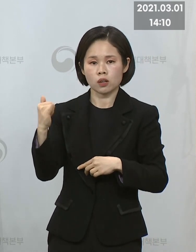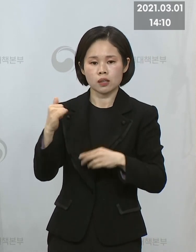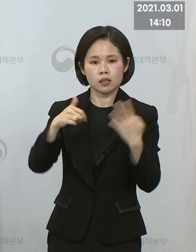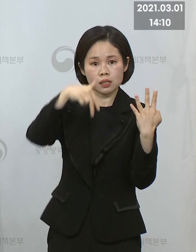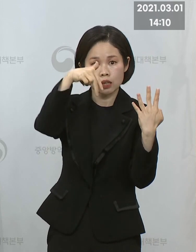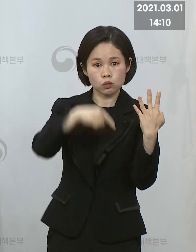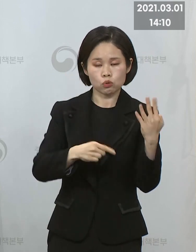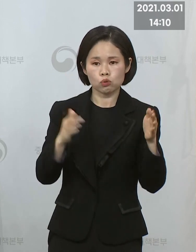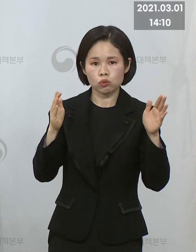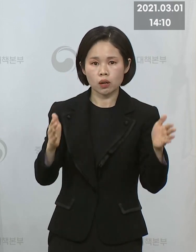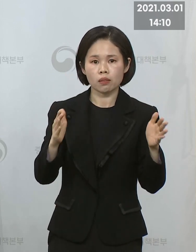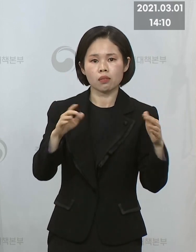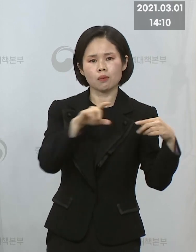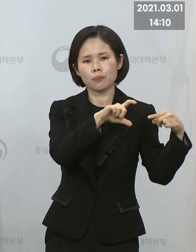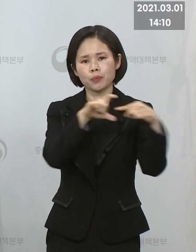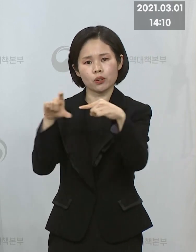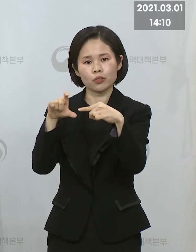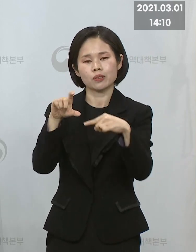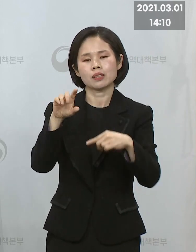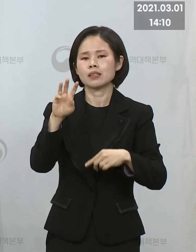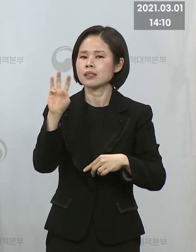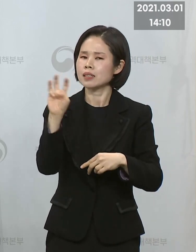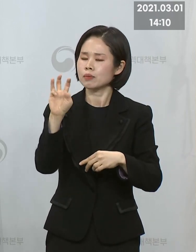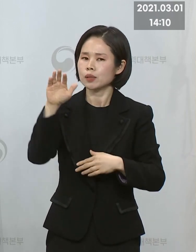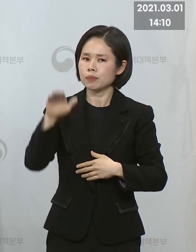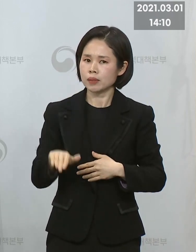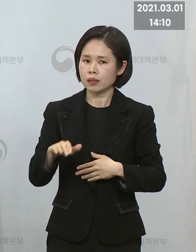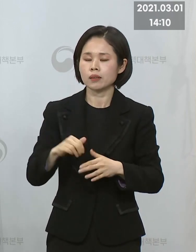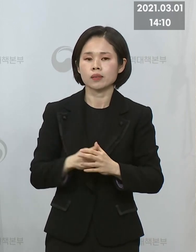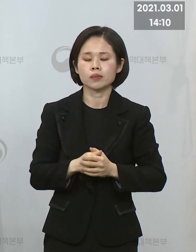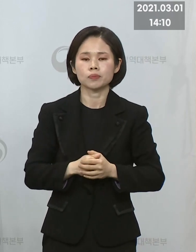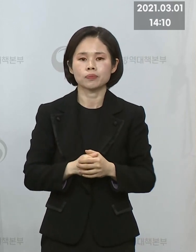4주간 평균 30명 이하 수준을 유지하고 있습니다.